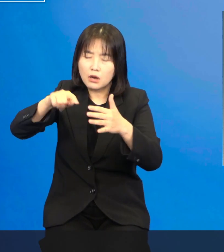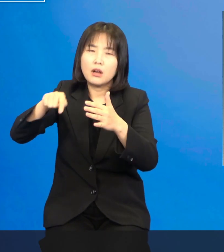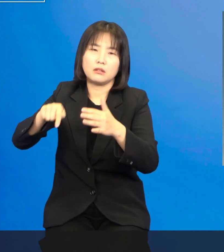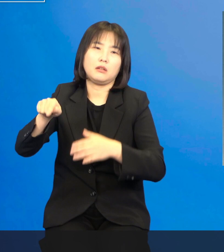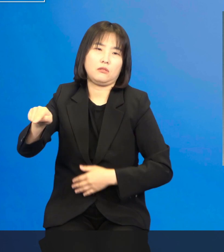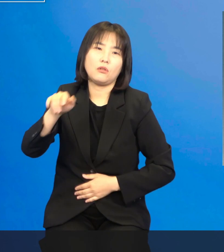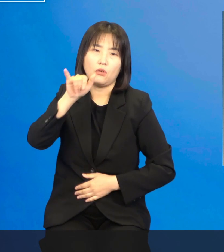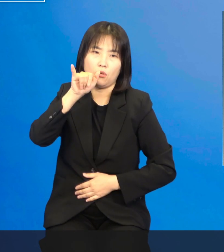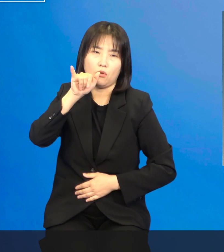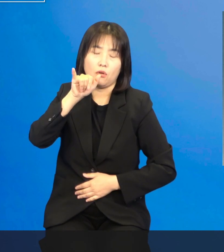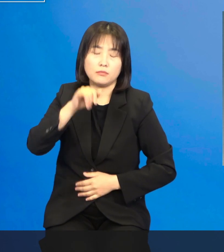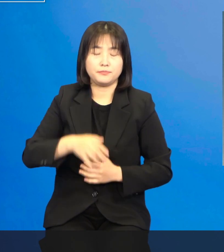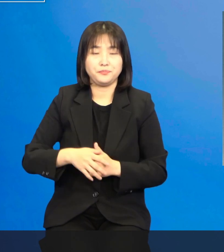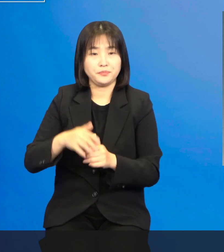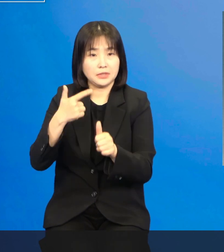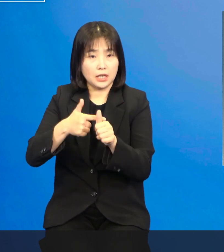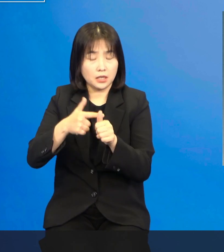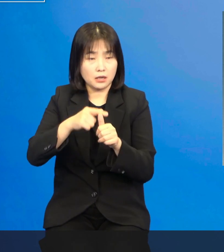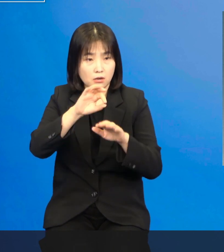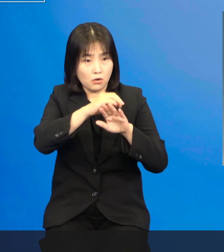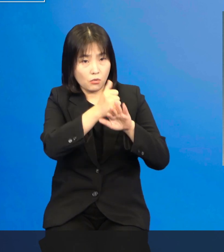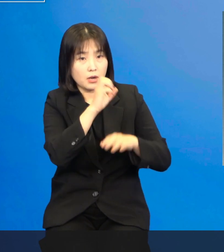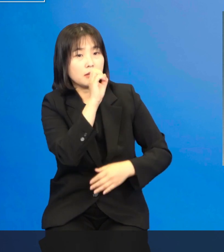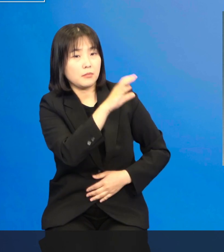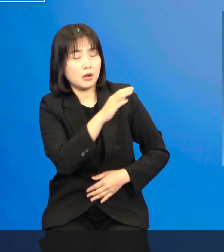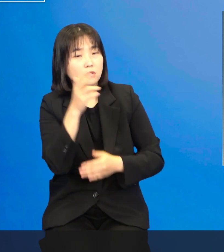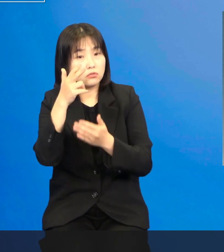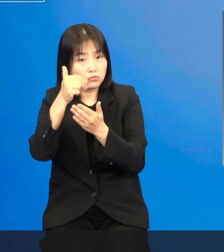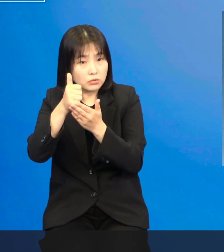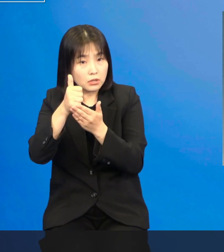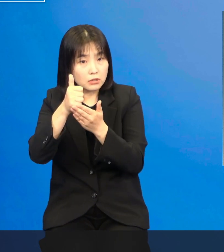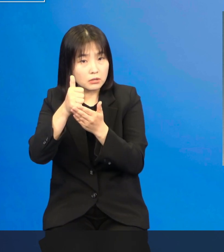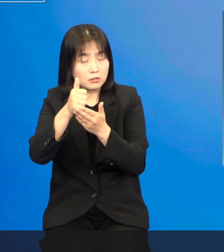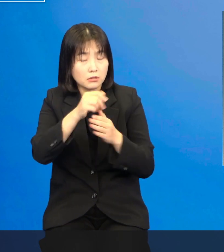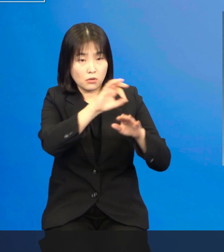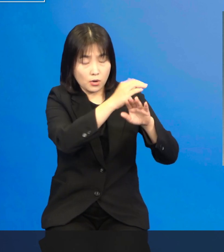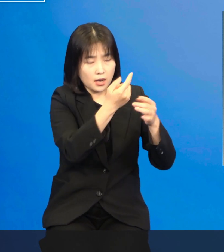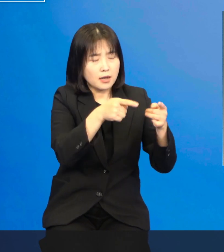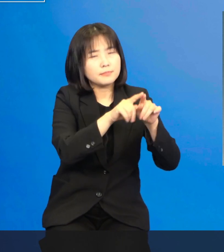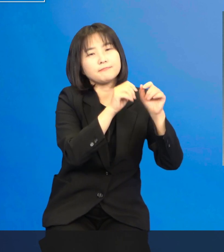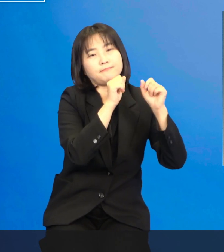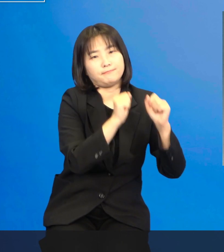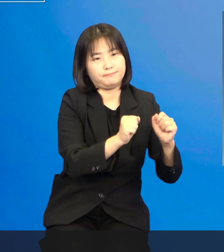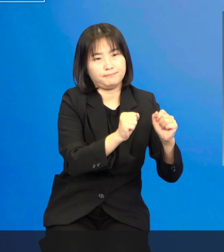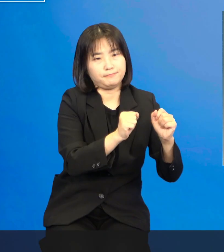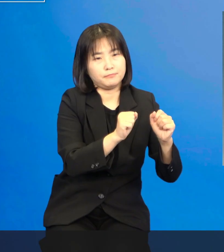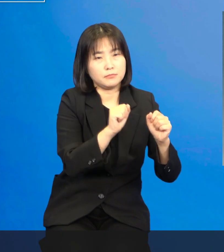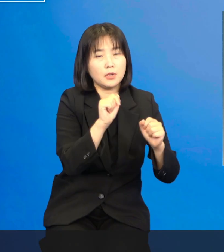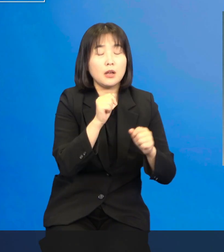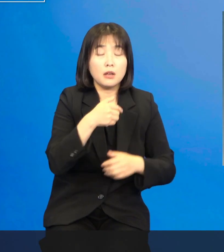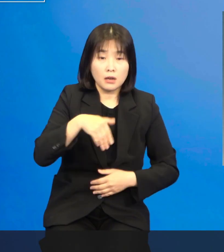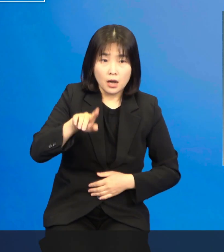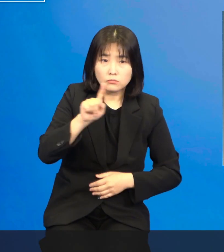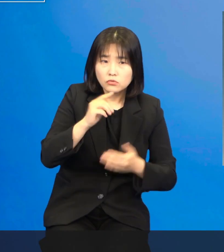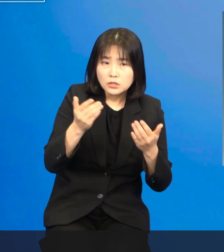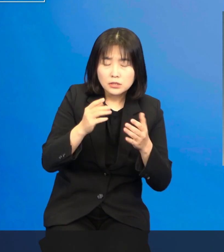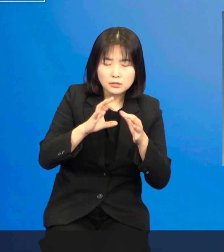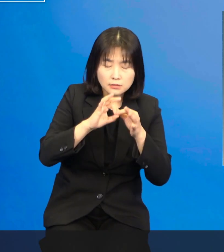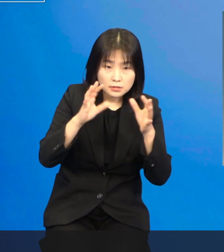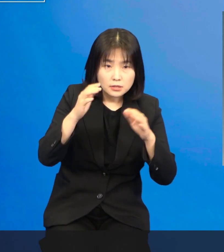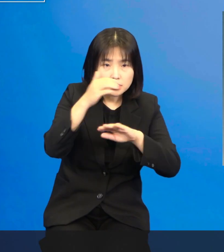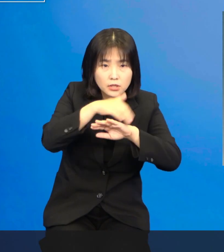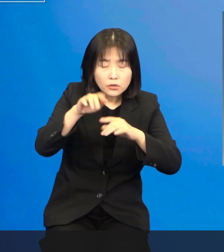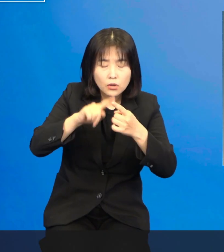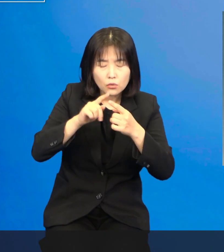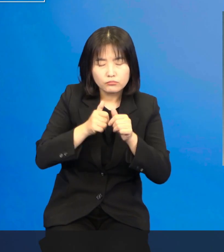있습니다. 나단이 왕에게 말하였다. 주님께서 임금님과 함께 계시니 가셔서 무슨